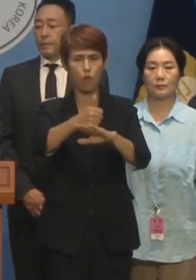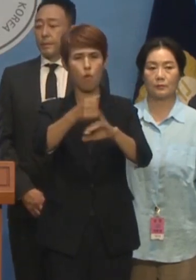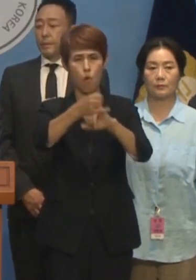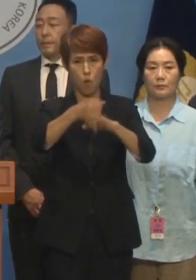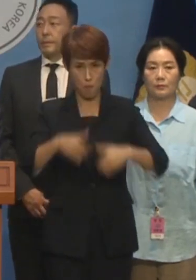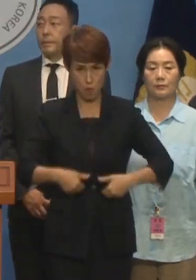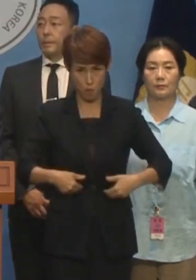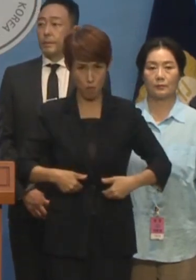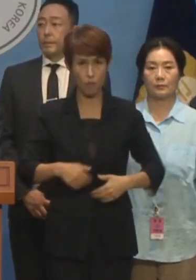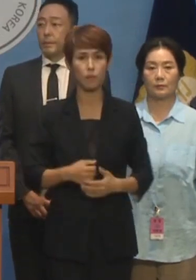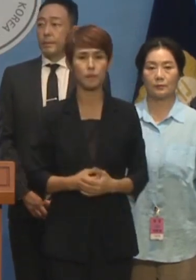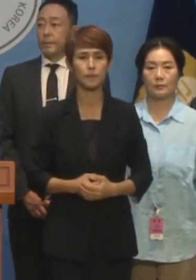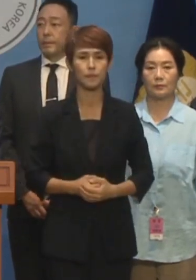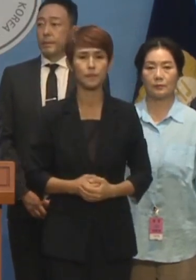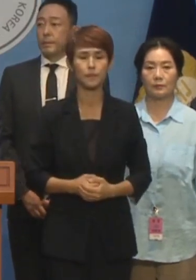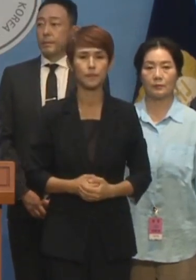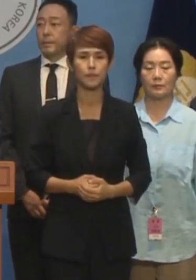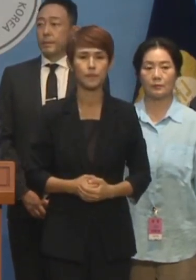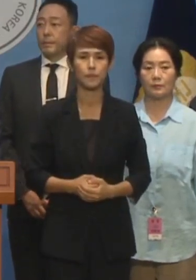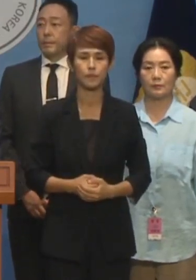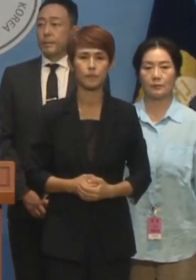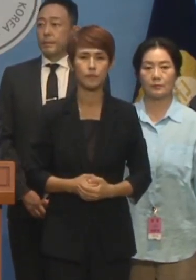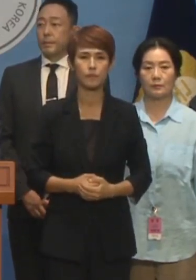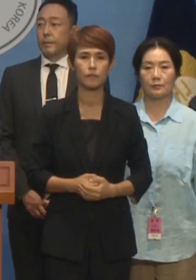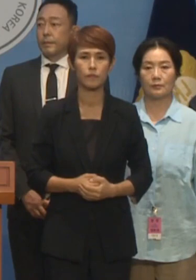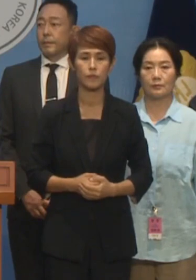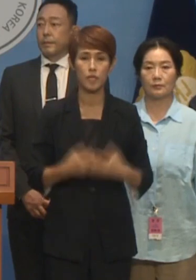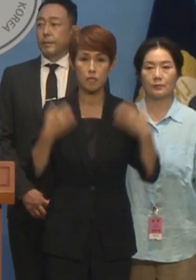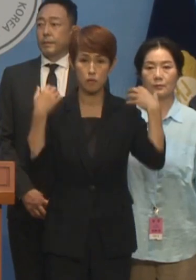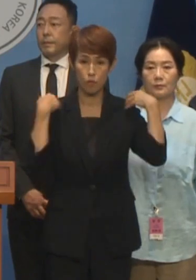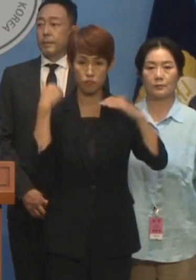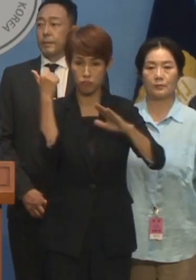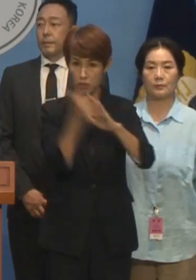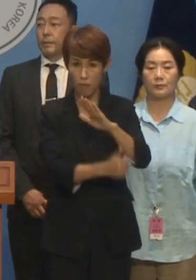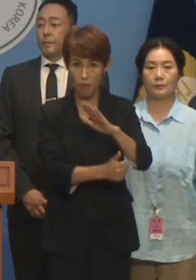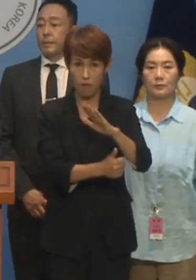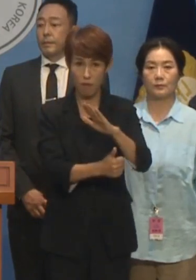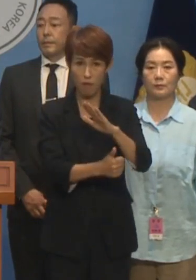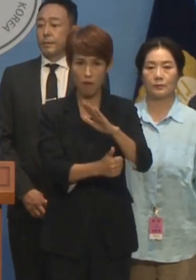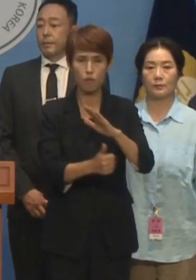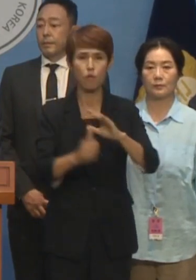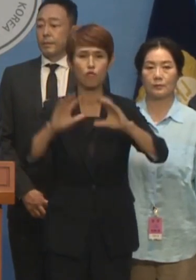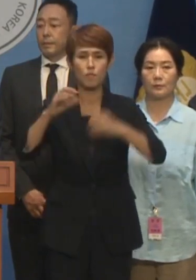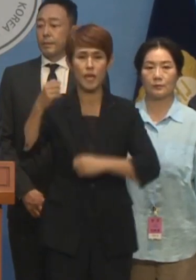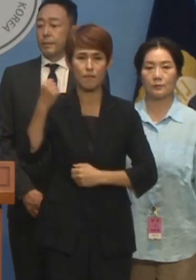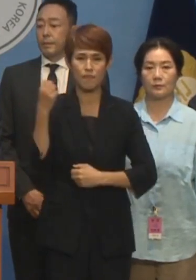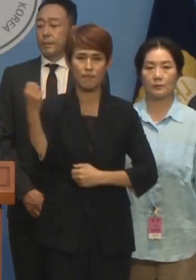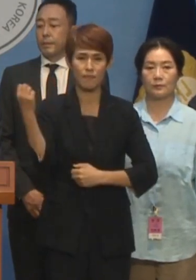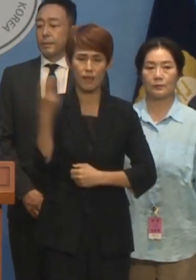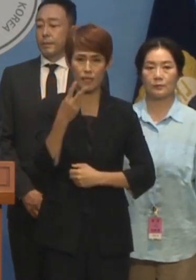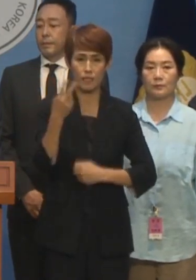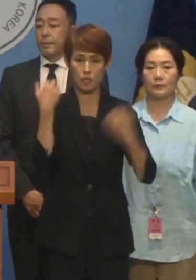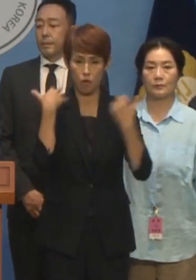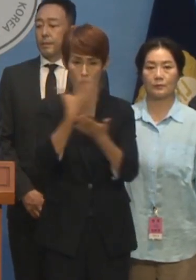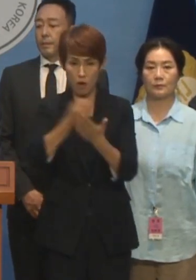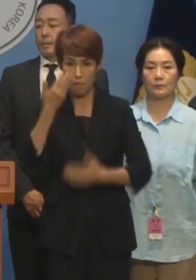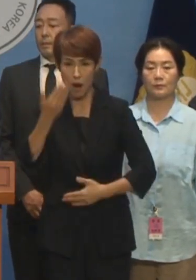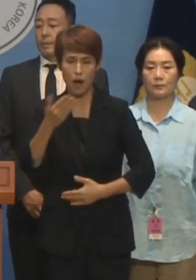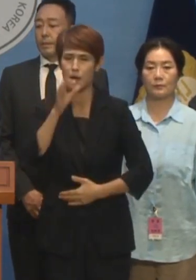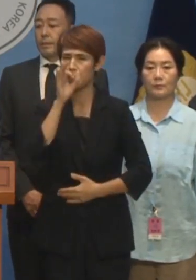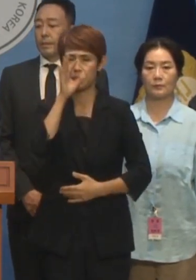가능합니다. 결코 정권이 실패해서는 국민의힘 재집권은 요원해지고